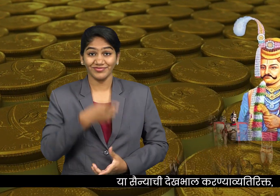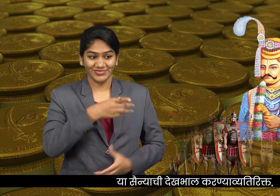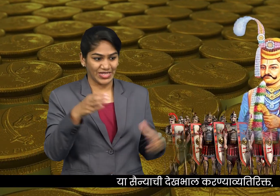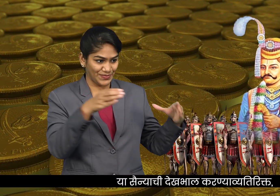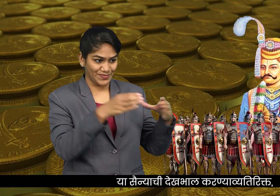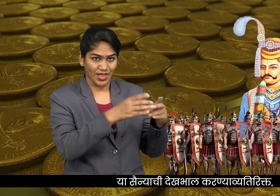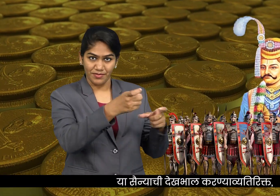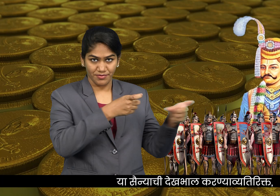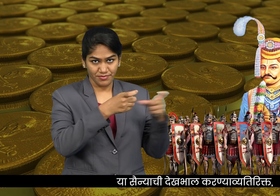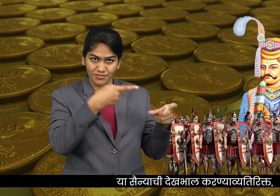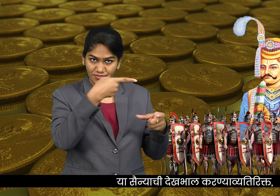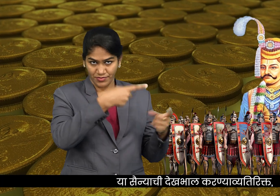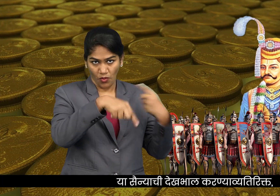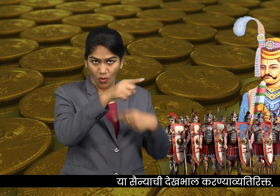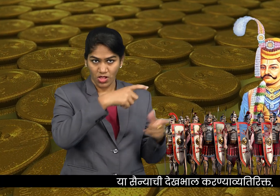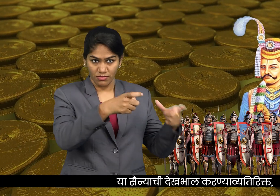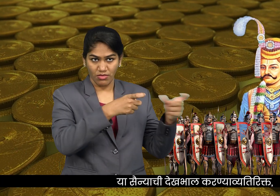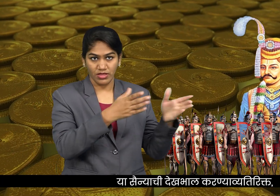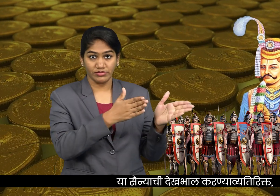या सैन्याची देखभाल